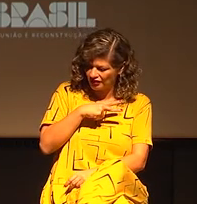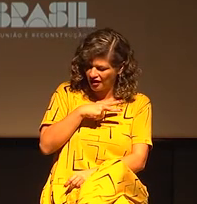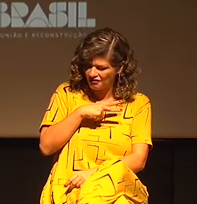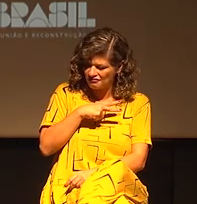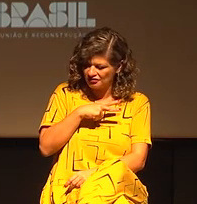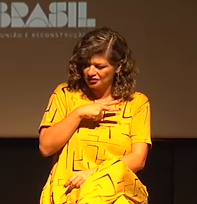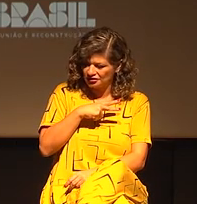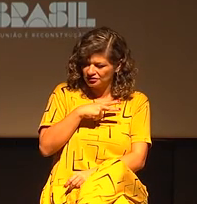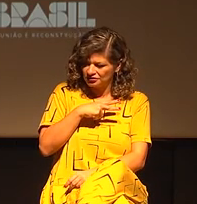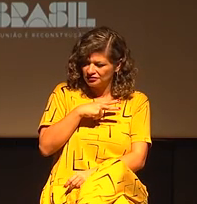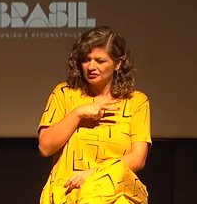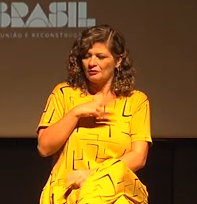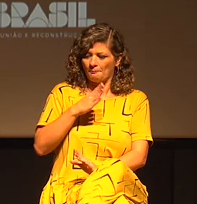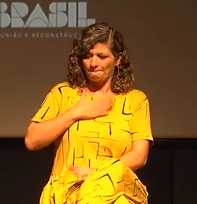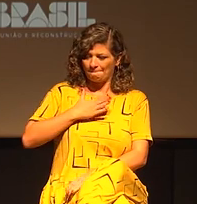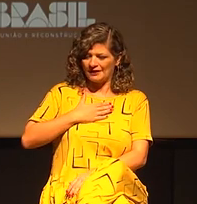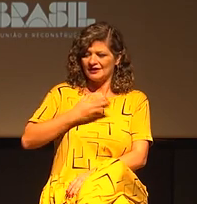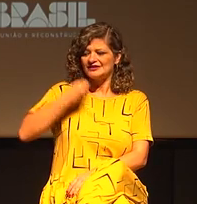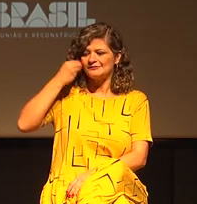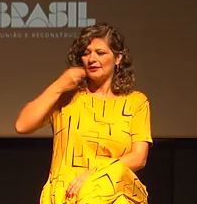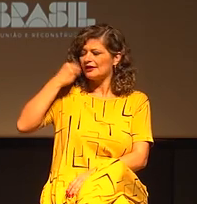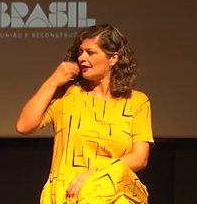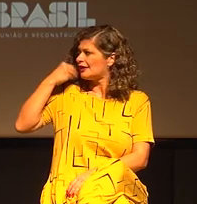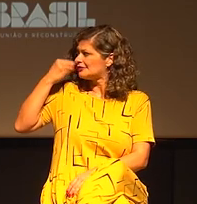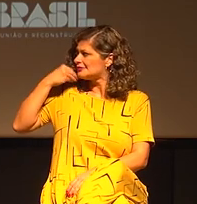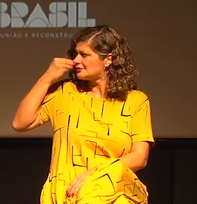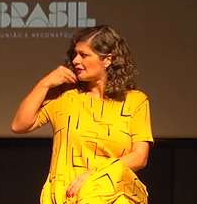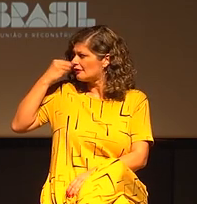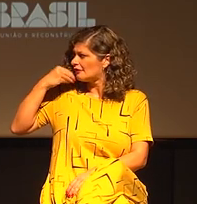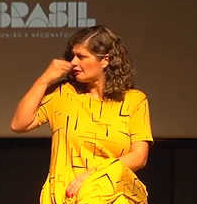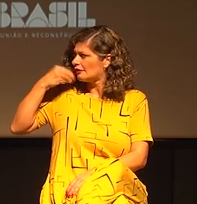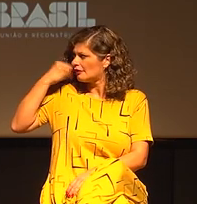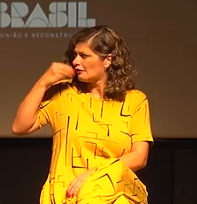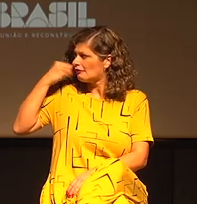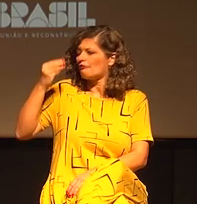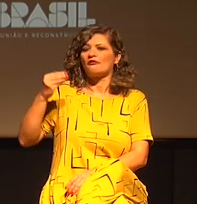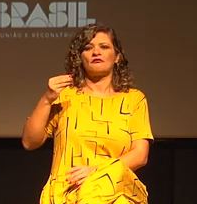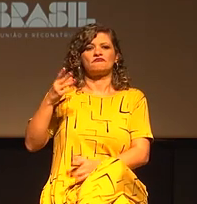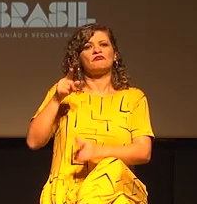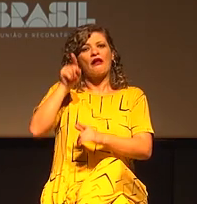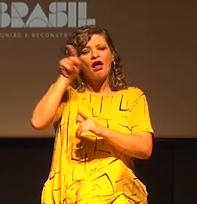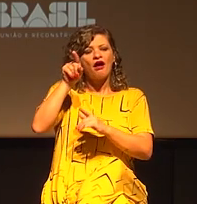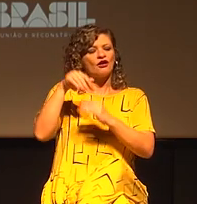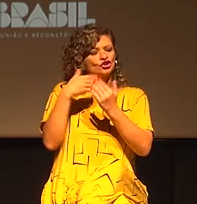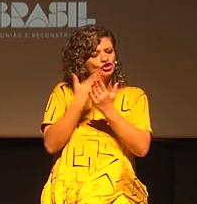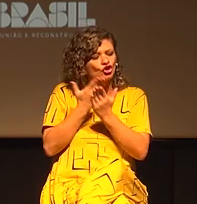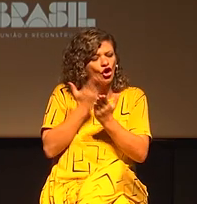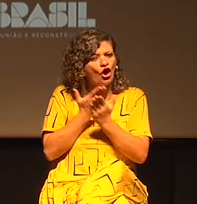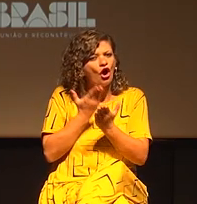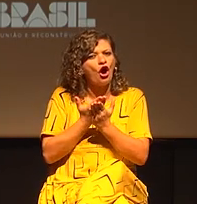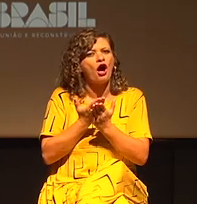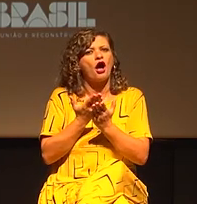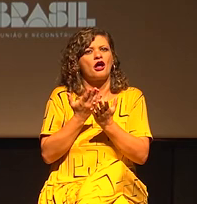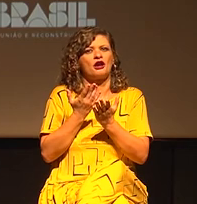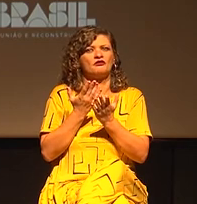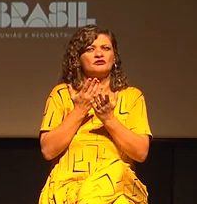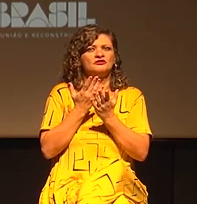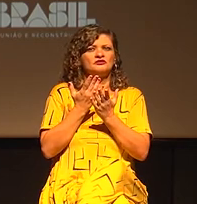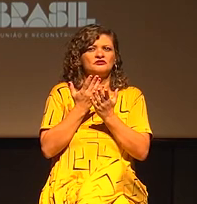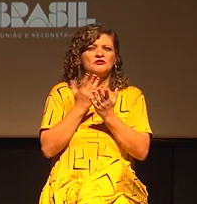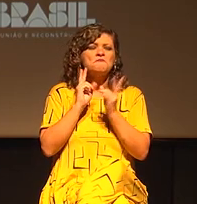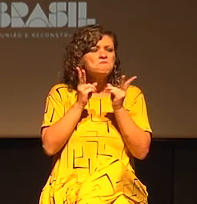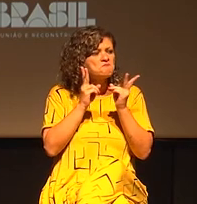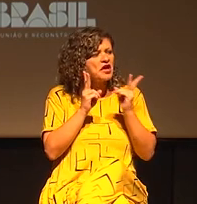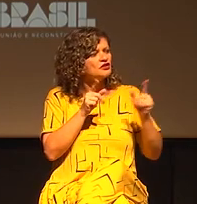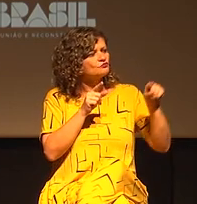principalmente do que eu vivi e do que eu vi dentro das da minha escola dentro do meu da minha